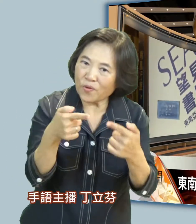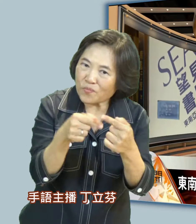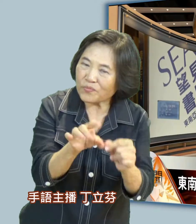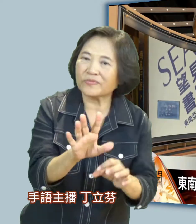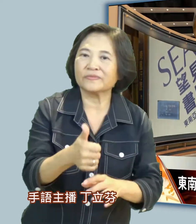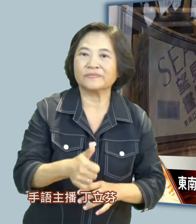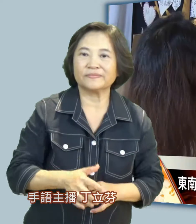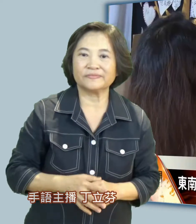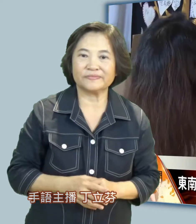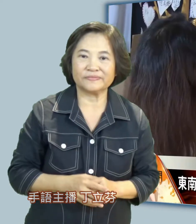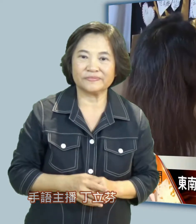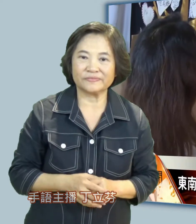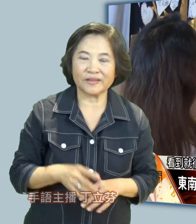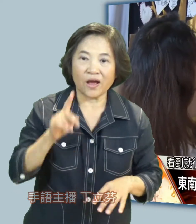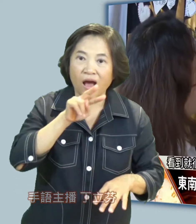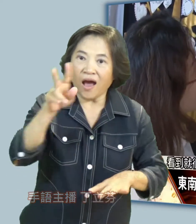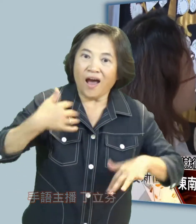态。